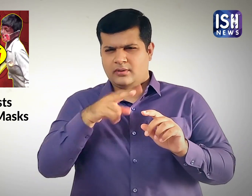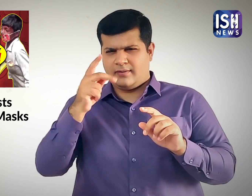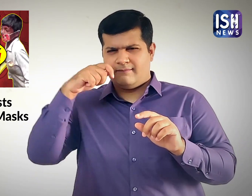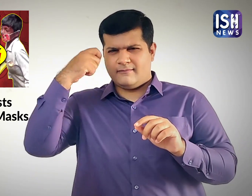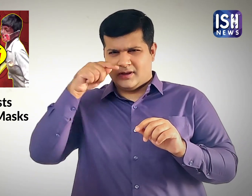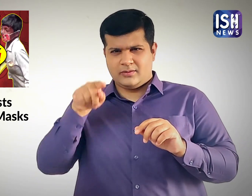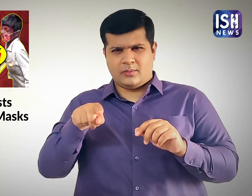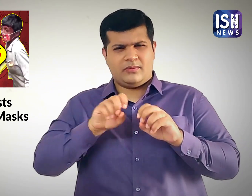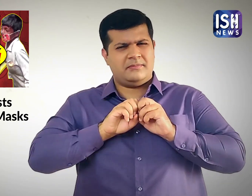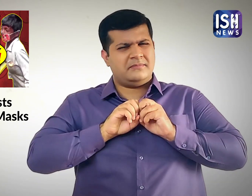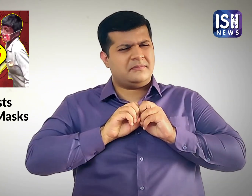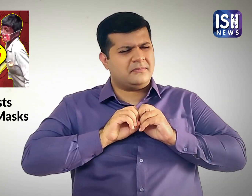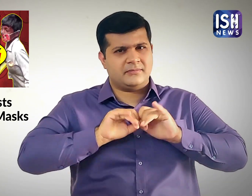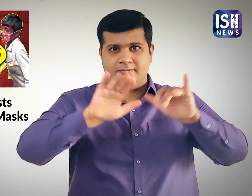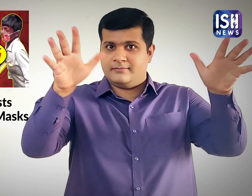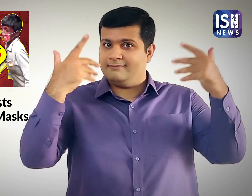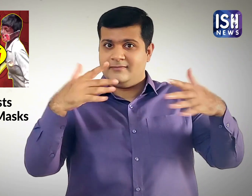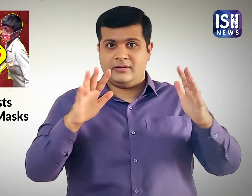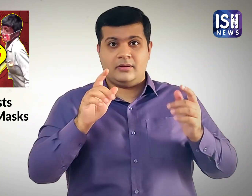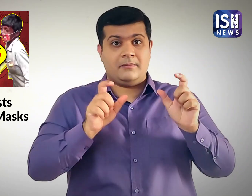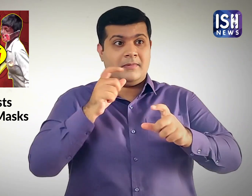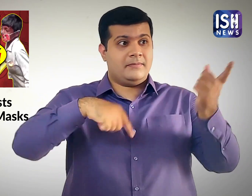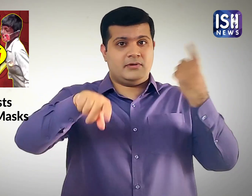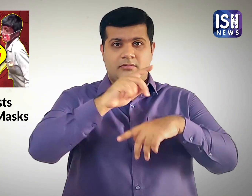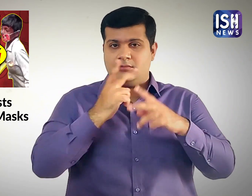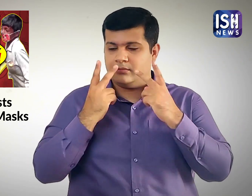एक विडियो वाइरिल हुआ है जिसने लोगों को अवाख कर दिया है